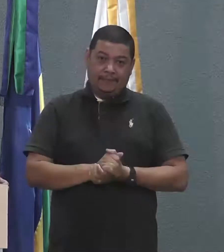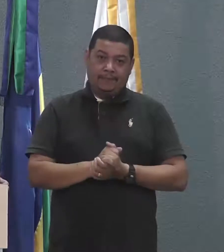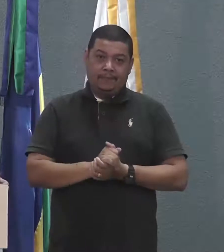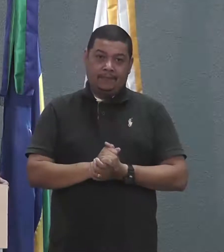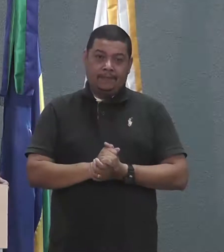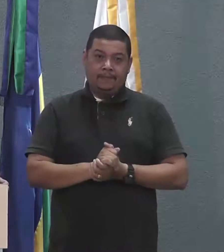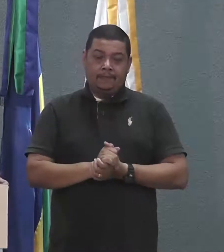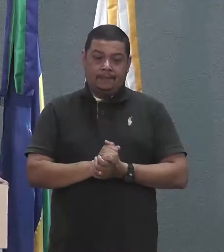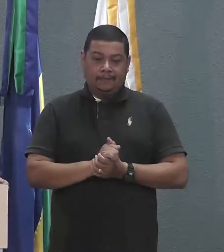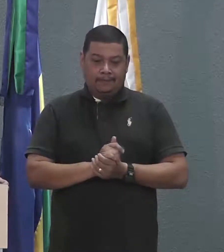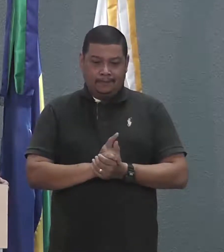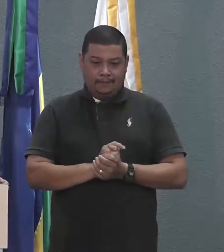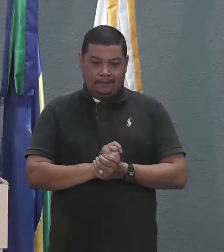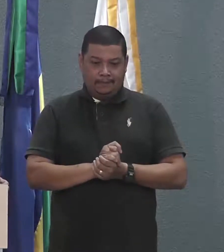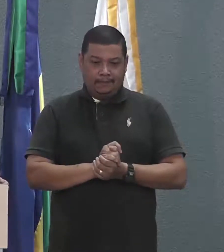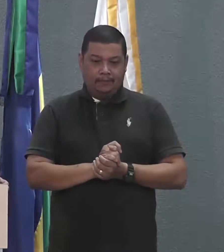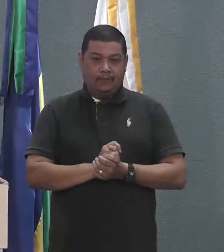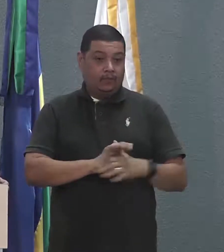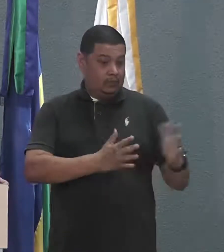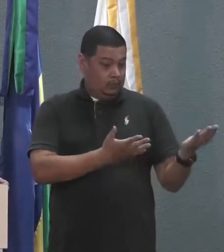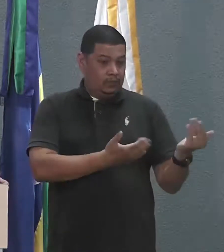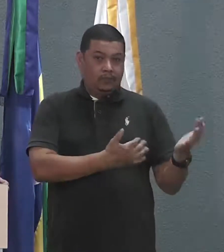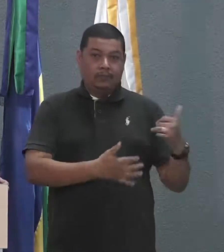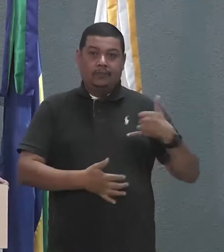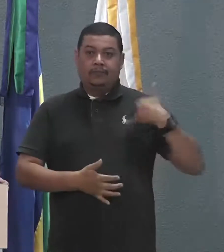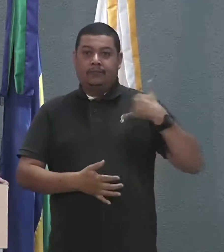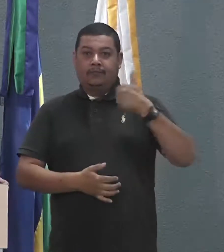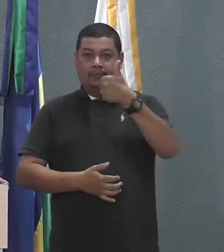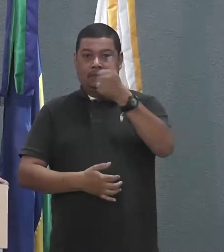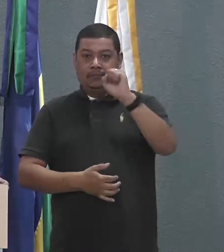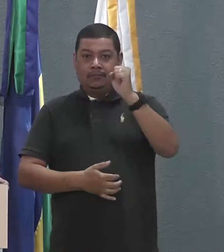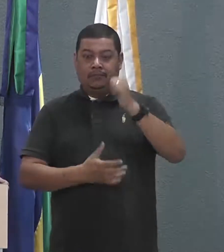a respeito um jovem de 18 anos,